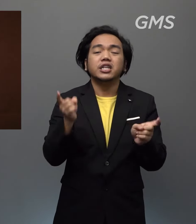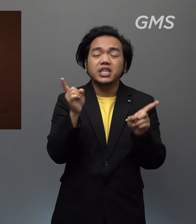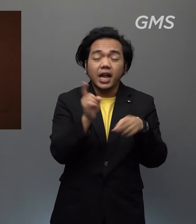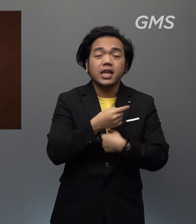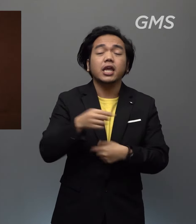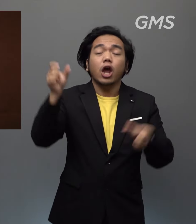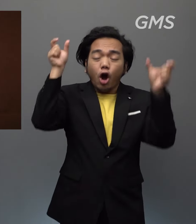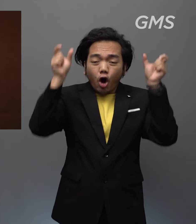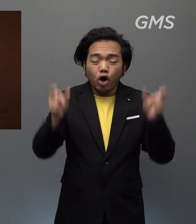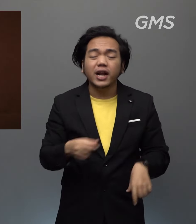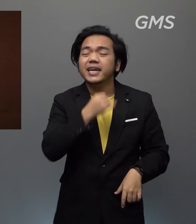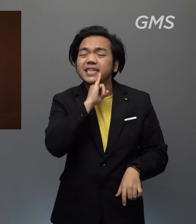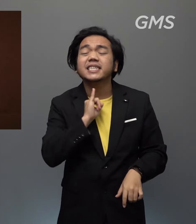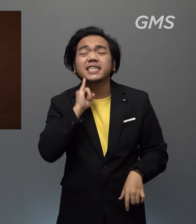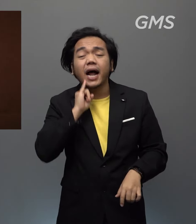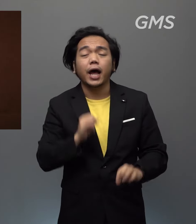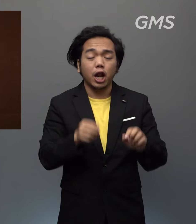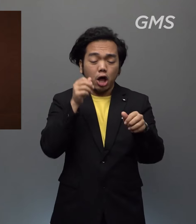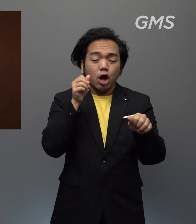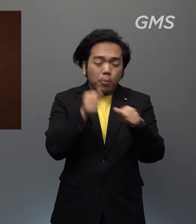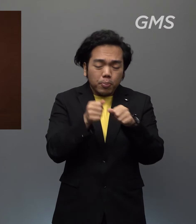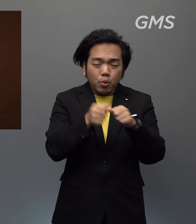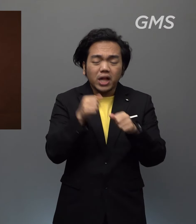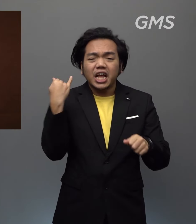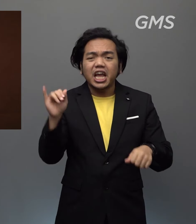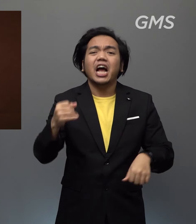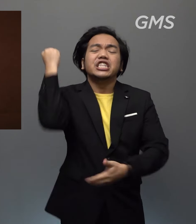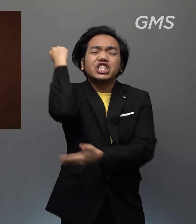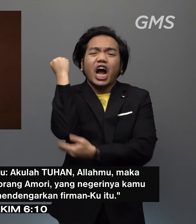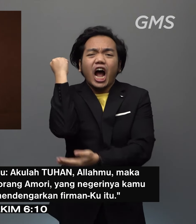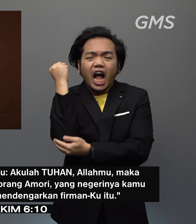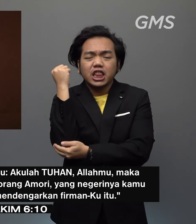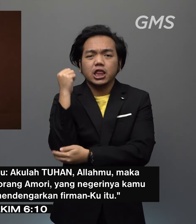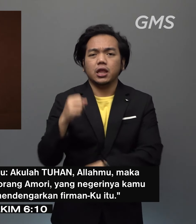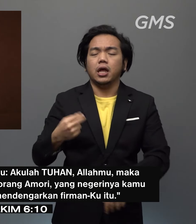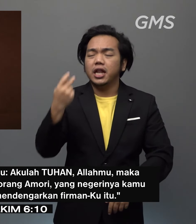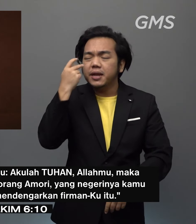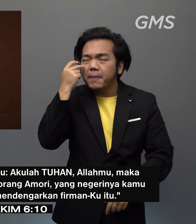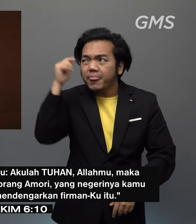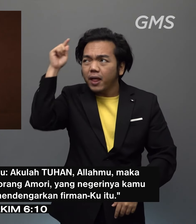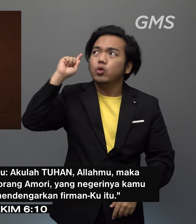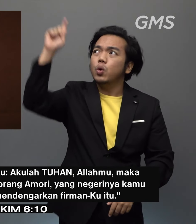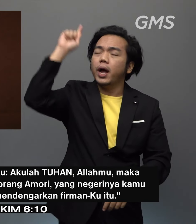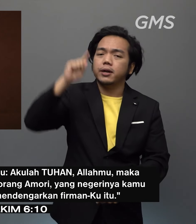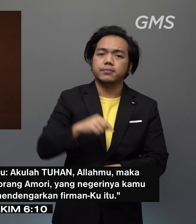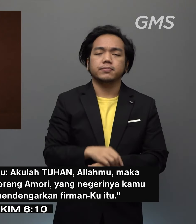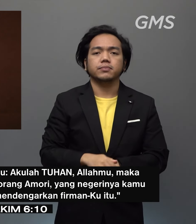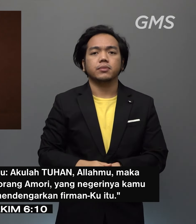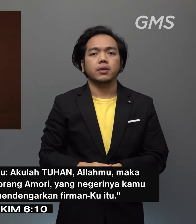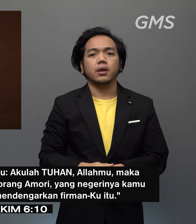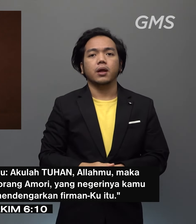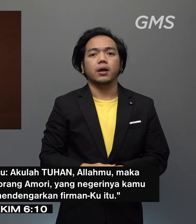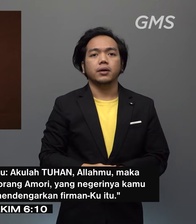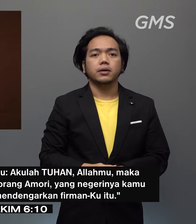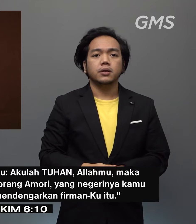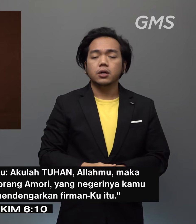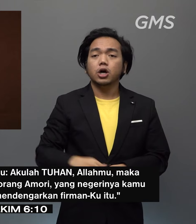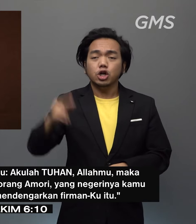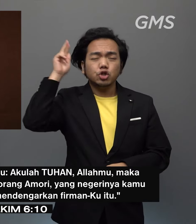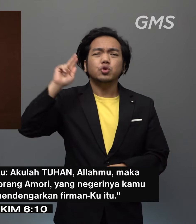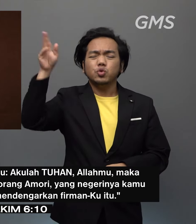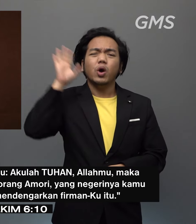Dan ayat yang ke-10 menjelaskan inilah yang terjadi, bahwa Tuhan berkata, jangan kamu menyembah Allah orang Amori